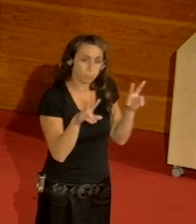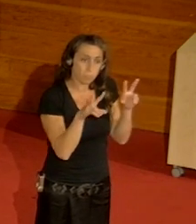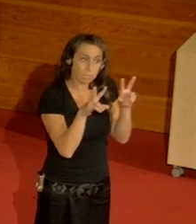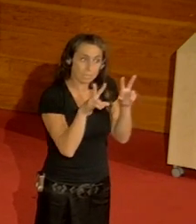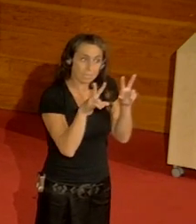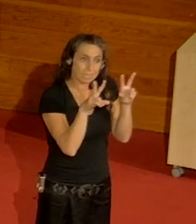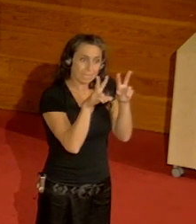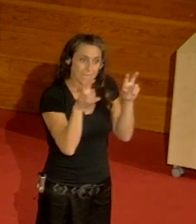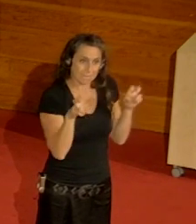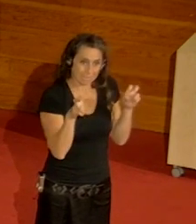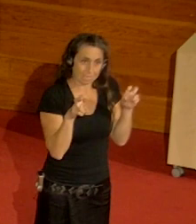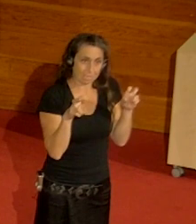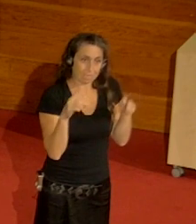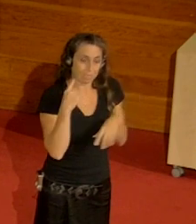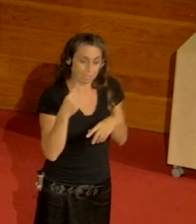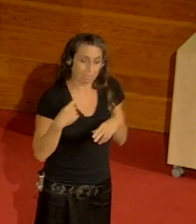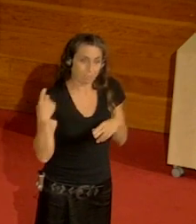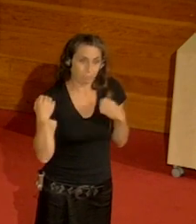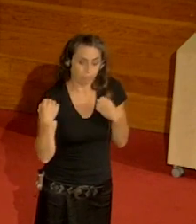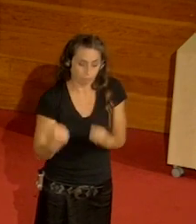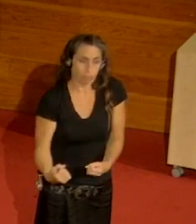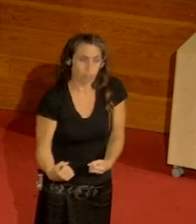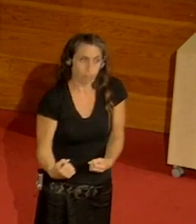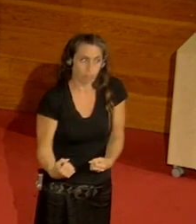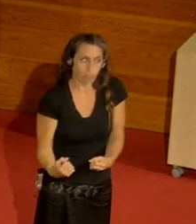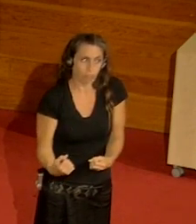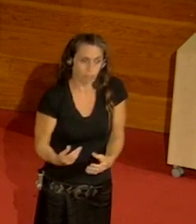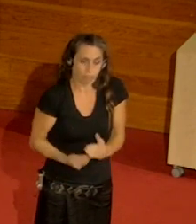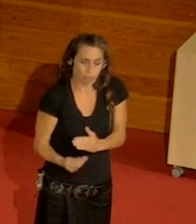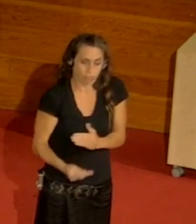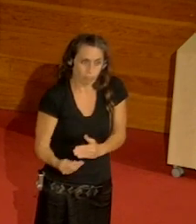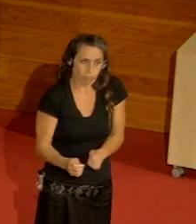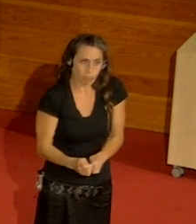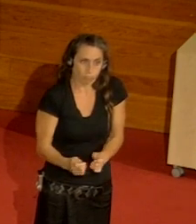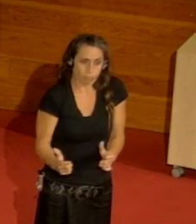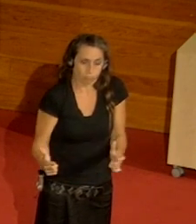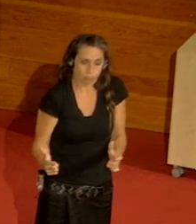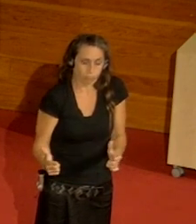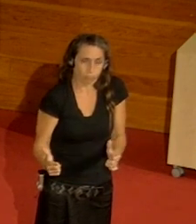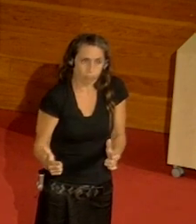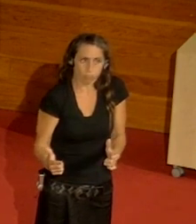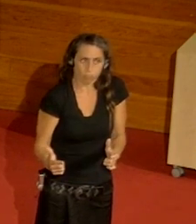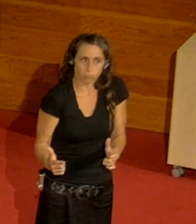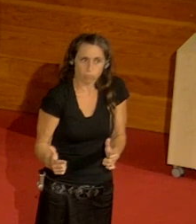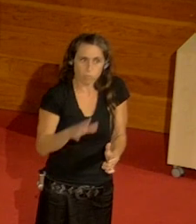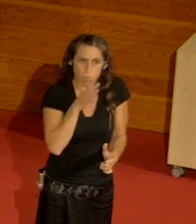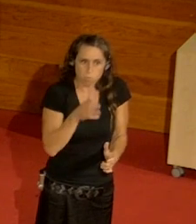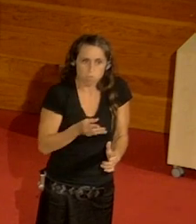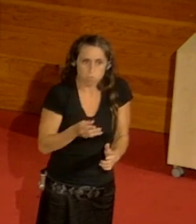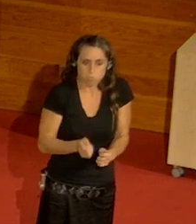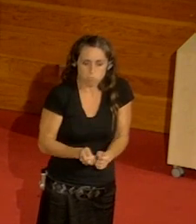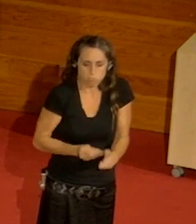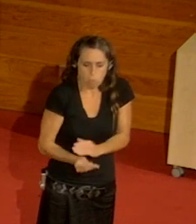demografía Ultra ortodoxa porque como ya he explicado usted los Ultra ortodoxos tiene una tasa de fertilidad